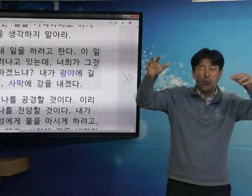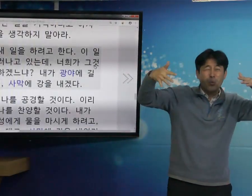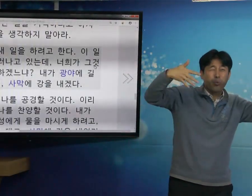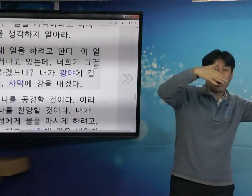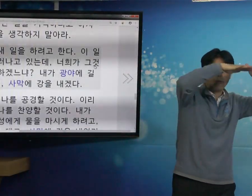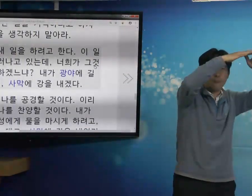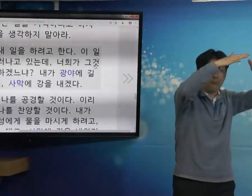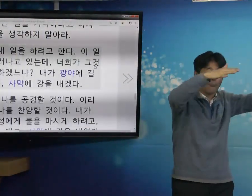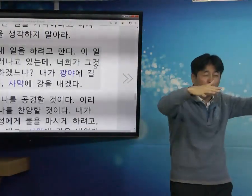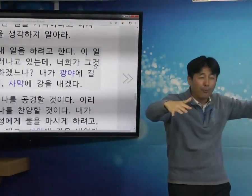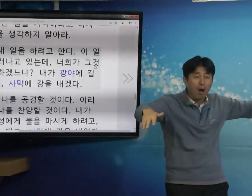사막에